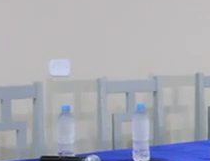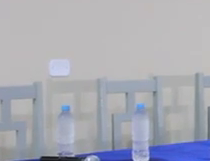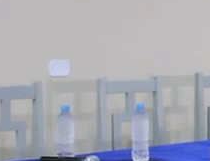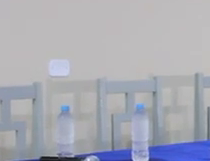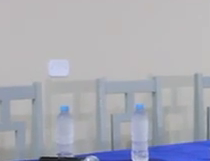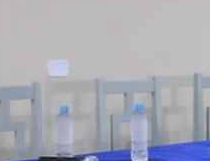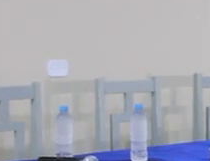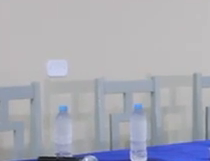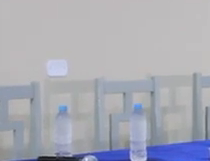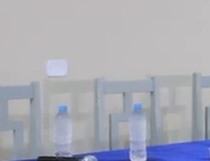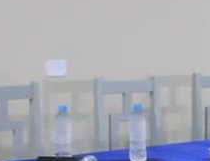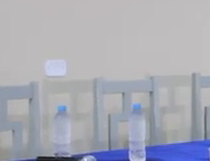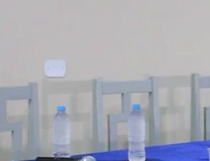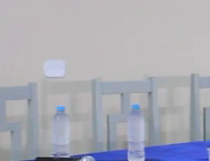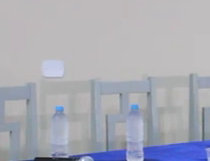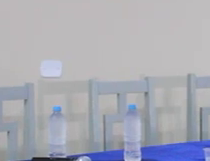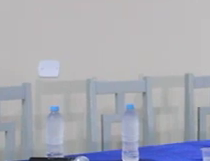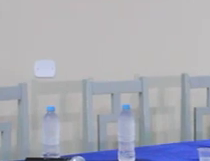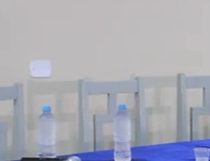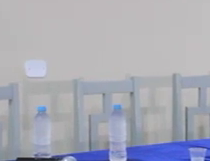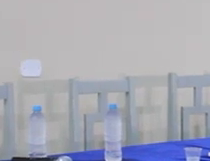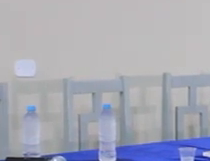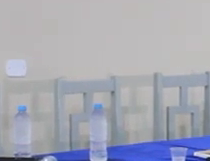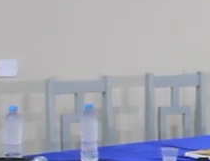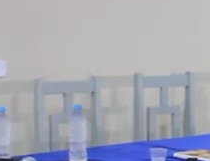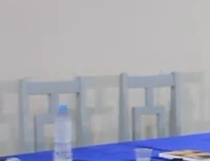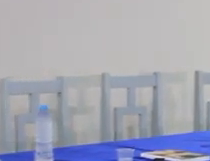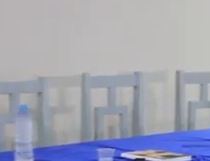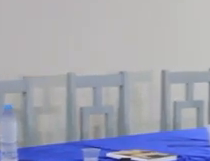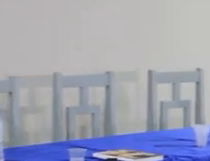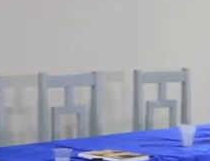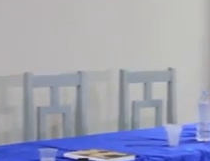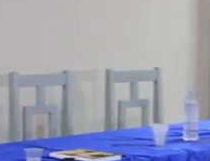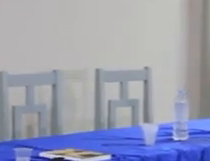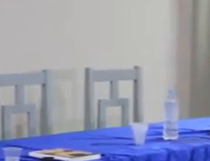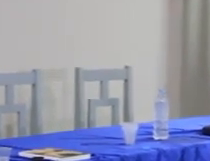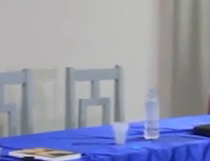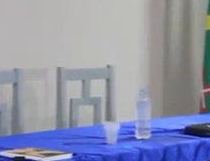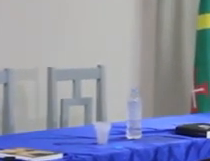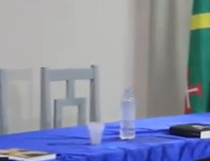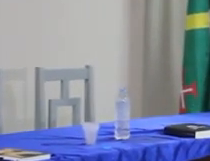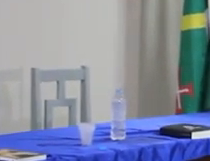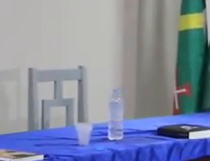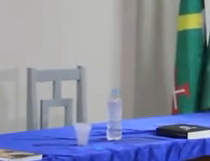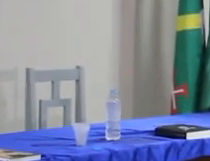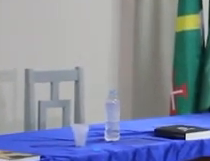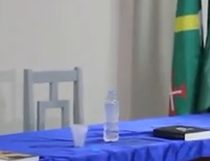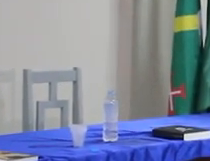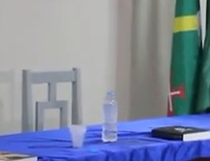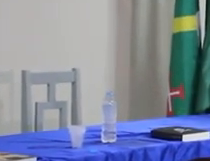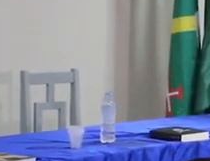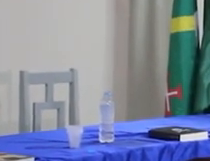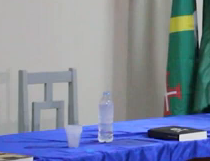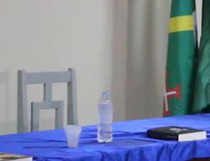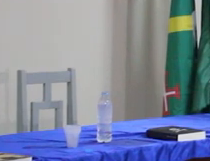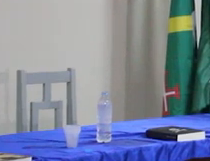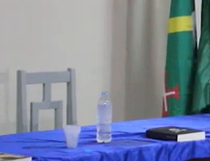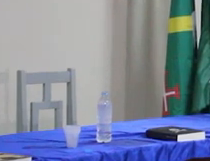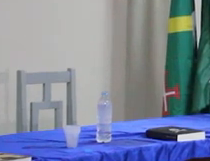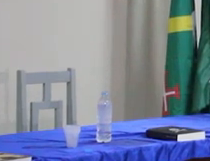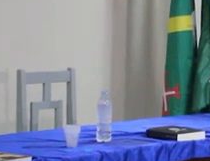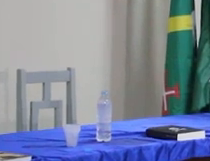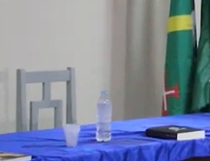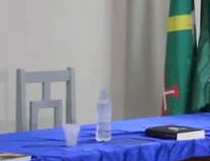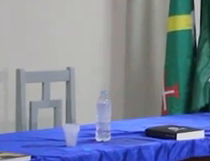que é a utilização de um espaço da alfândega, é isso, irmão? Da alfândega